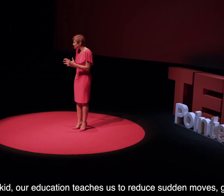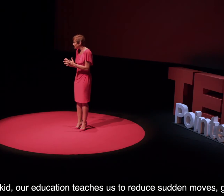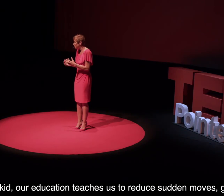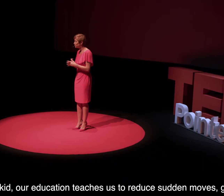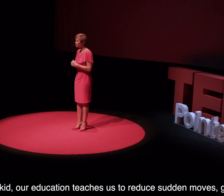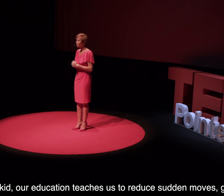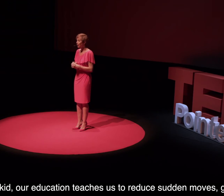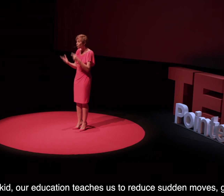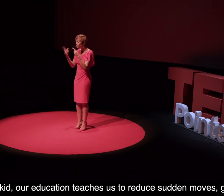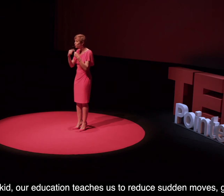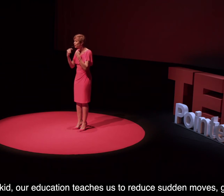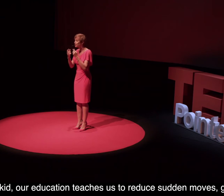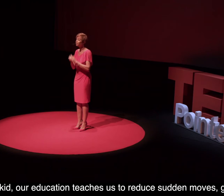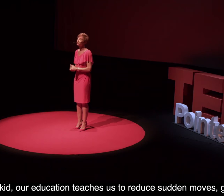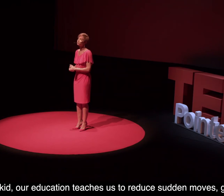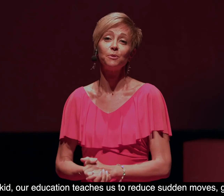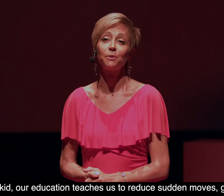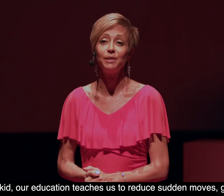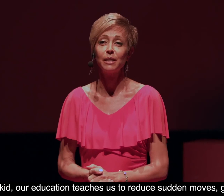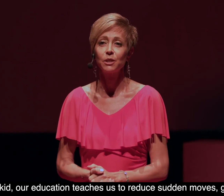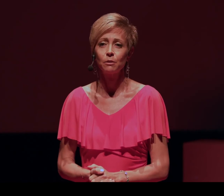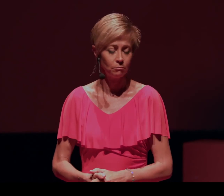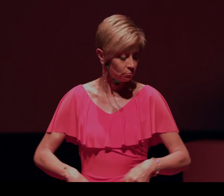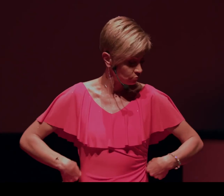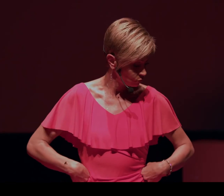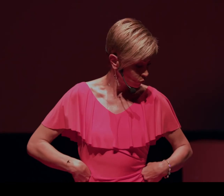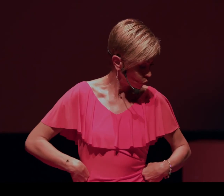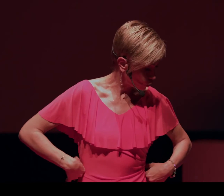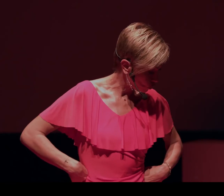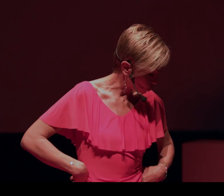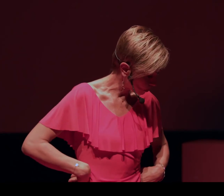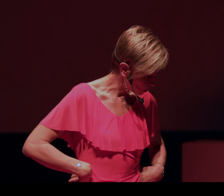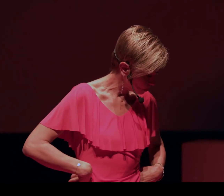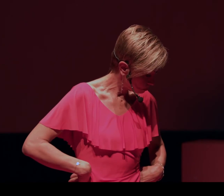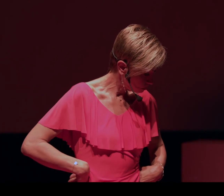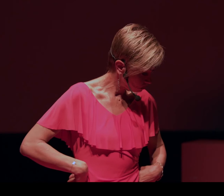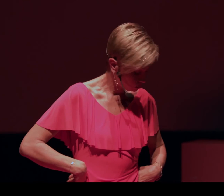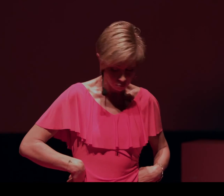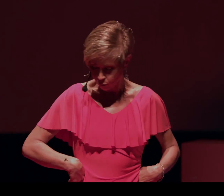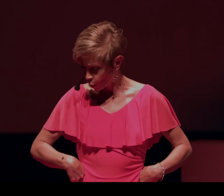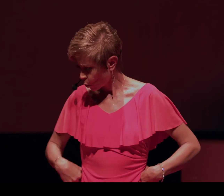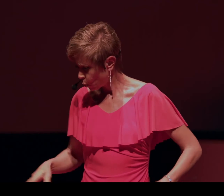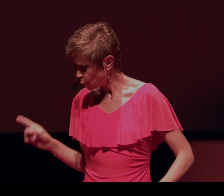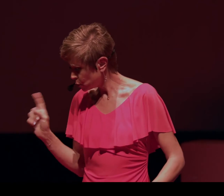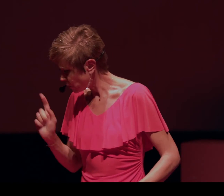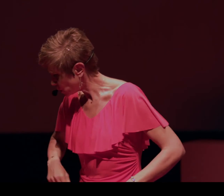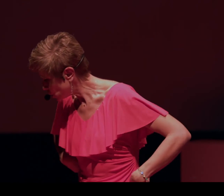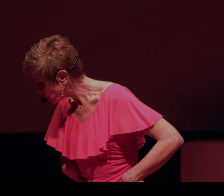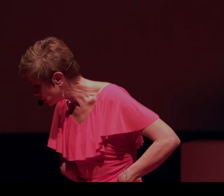limiter nos mouvements, à contrôler l'expression de notre visage. Qu'est-ce que c'est que cette grimace? Oh, mais tu vas arrêter de